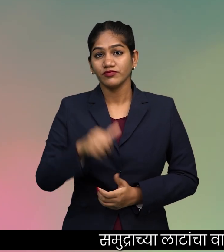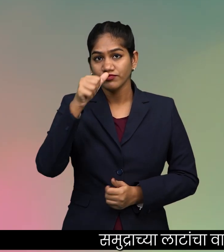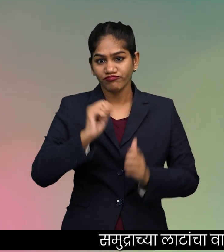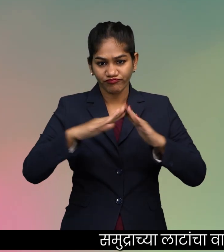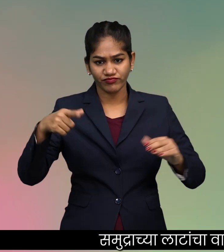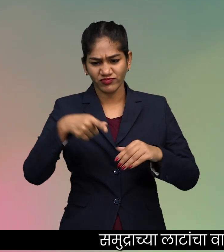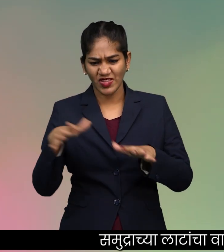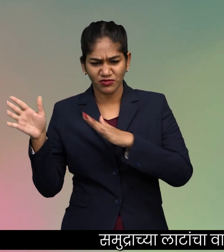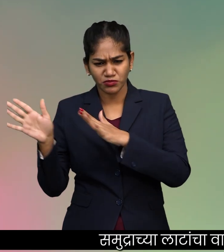समुद्राच्या लाटांचा वापर